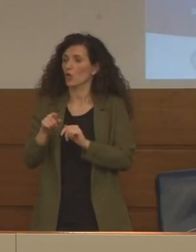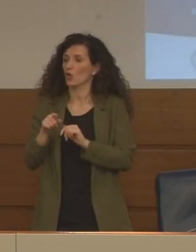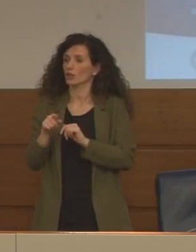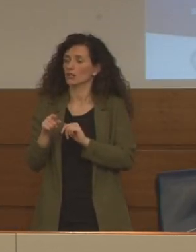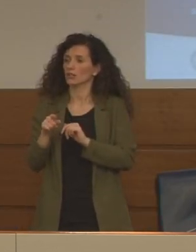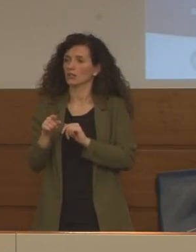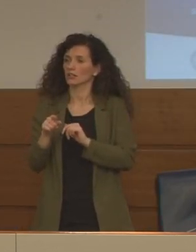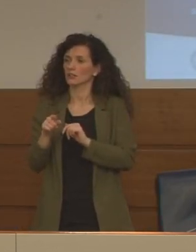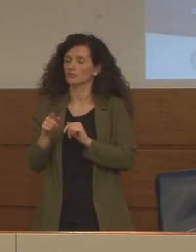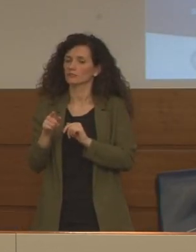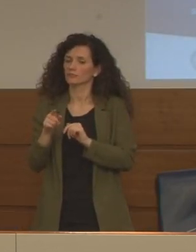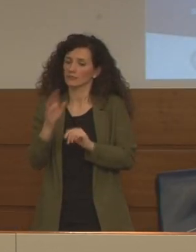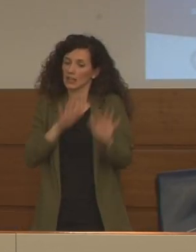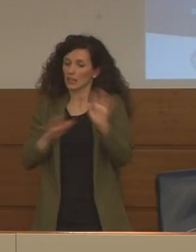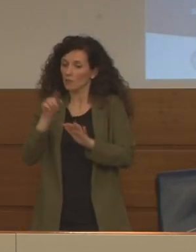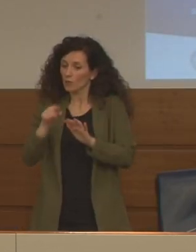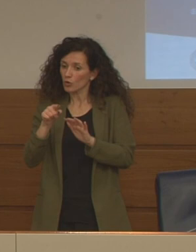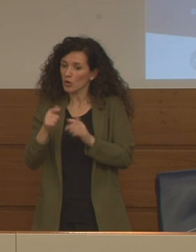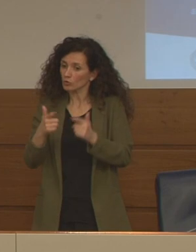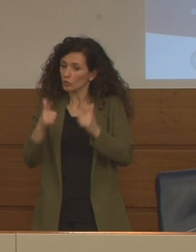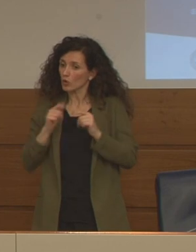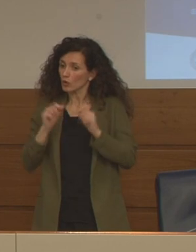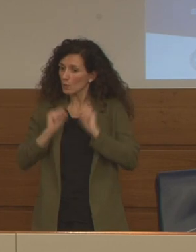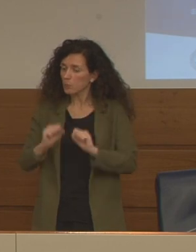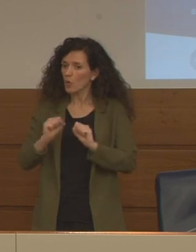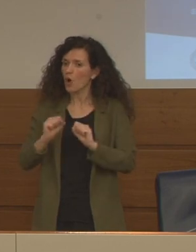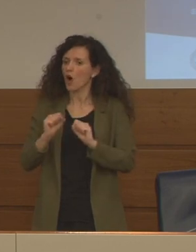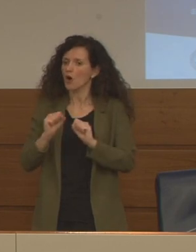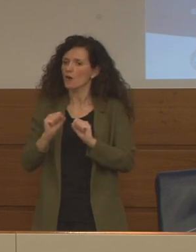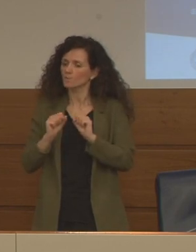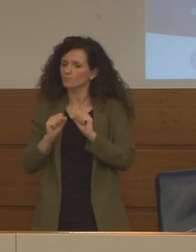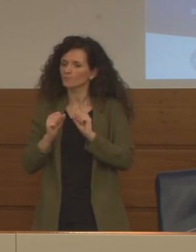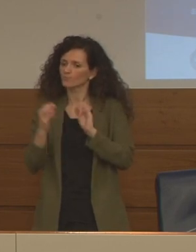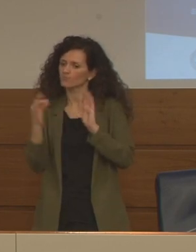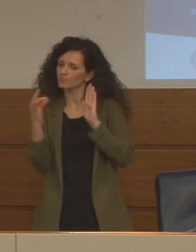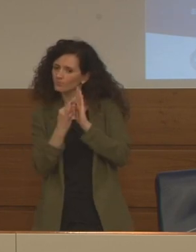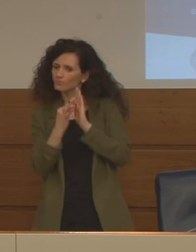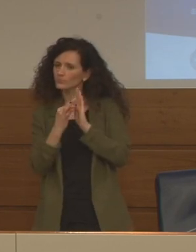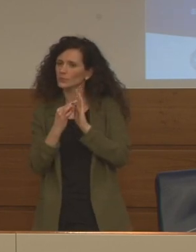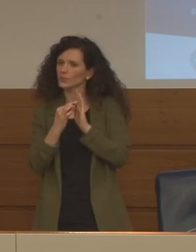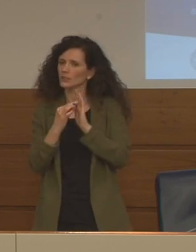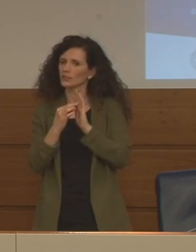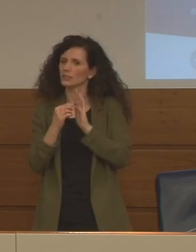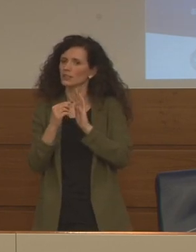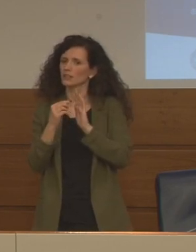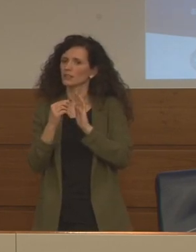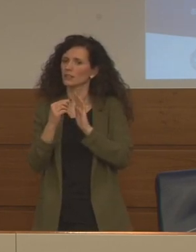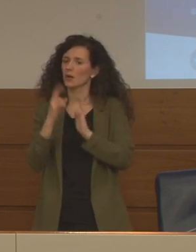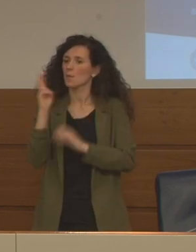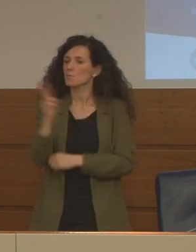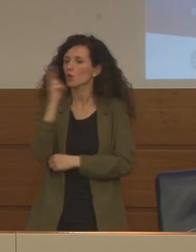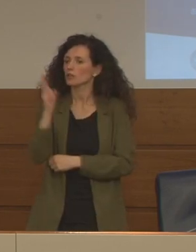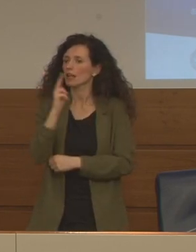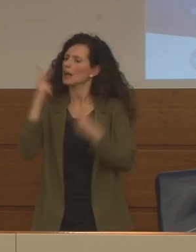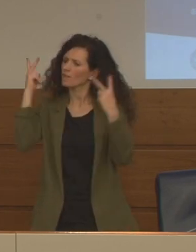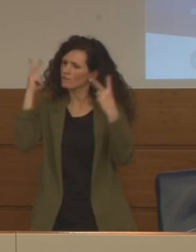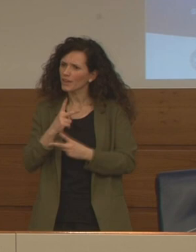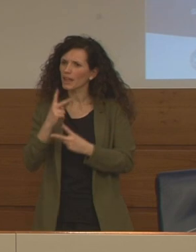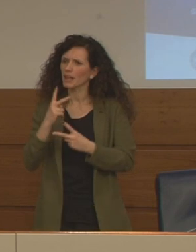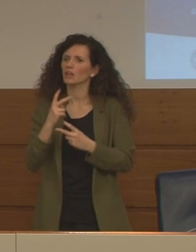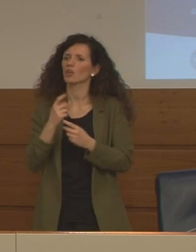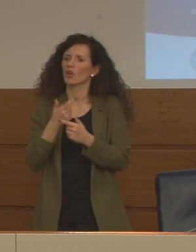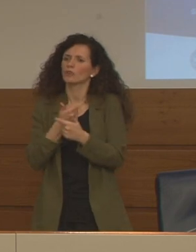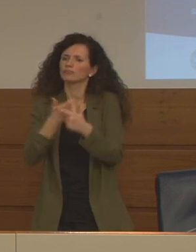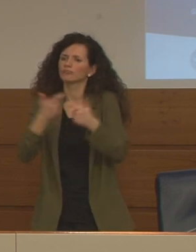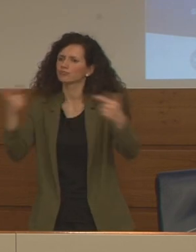che indica la mortalità reale di questo virus scusate la prolissità